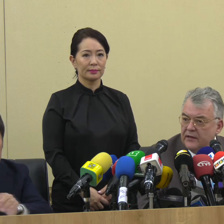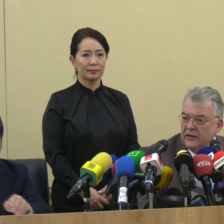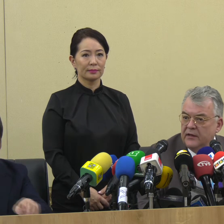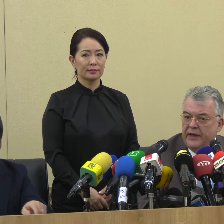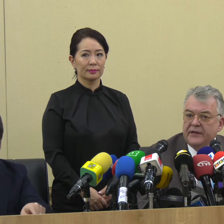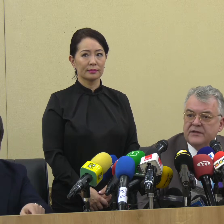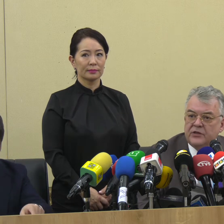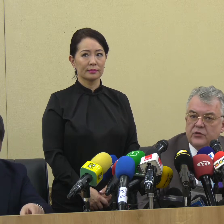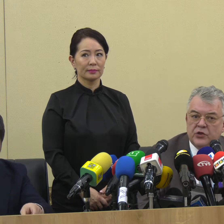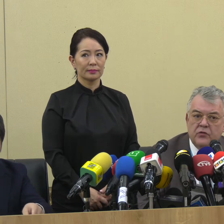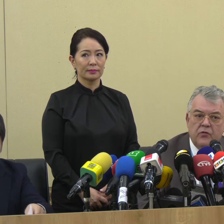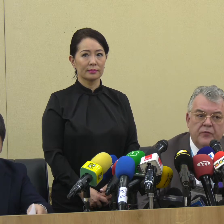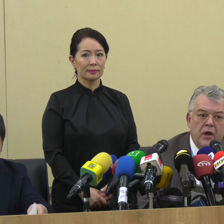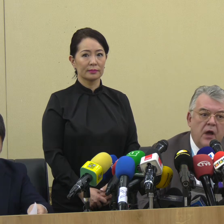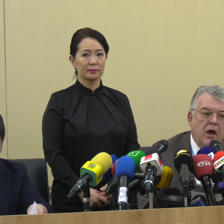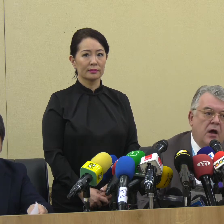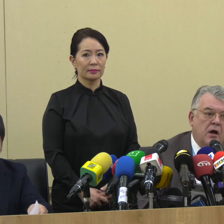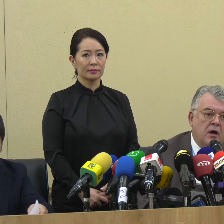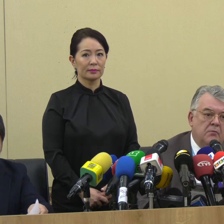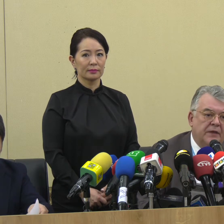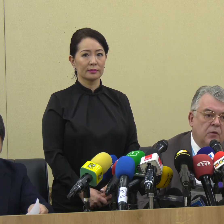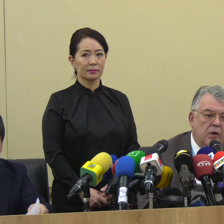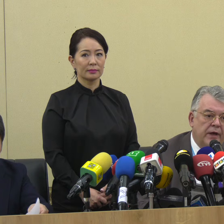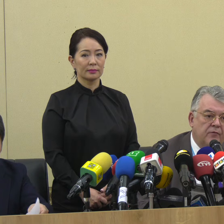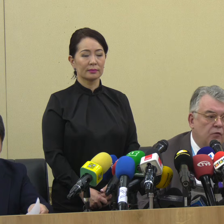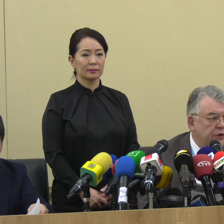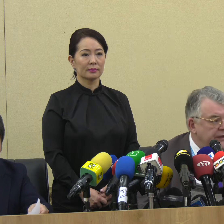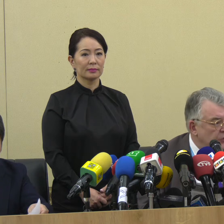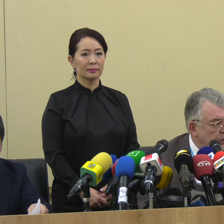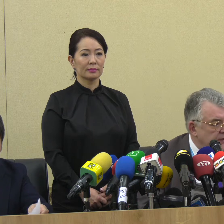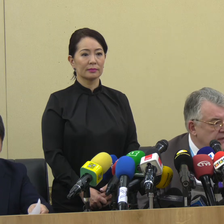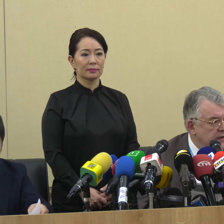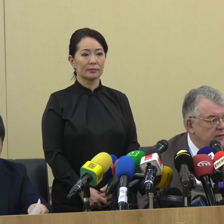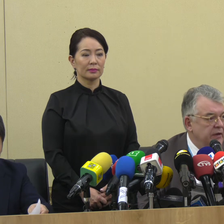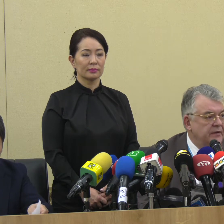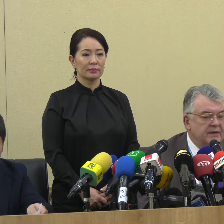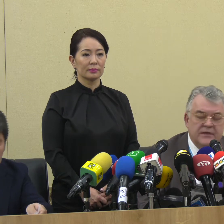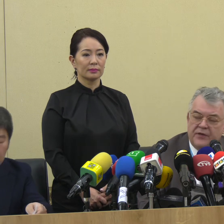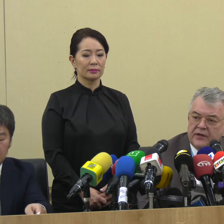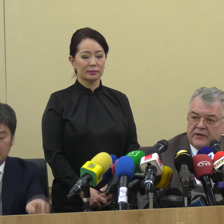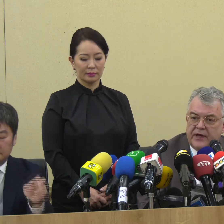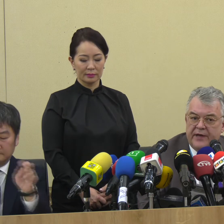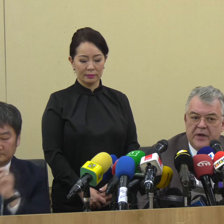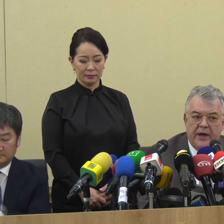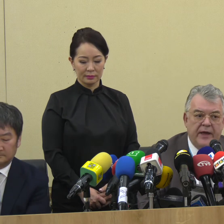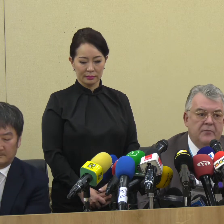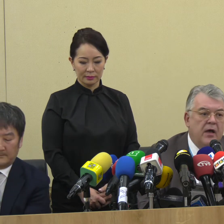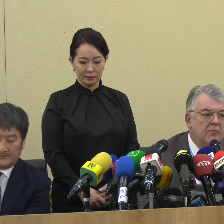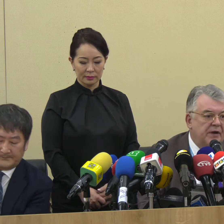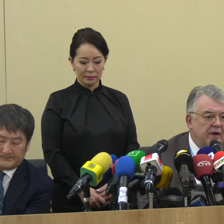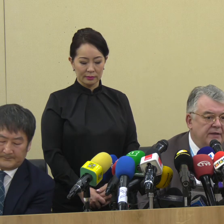sector and institution of Mongolia for working together in this difficult time